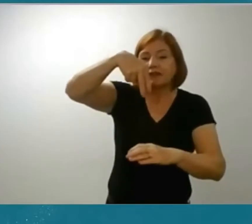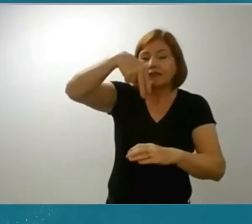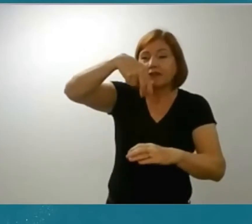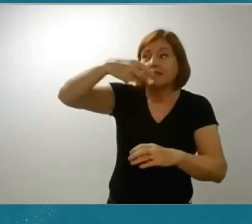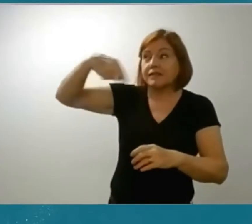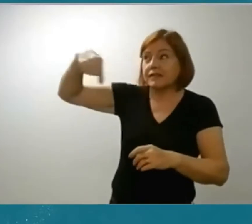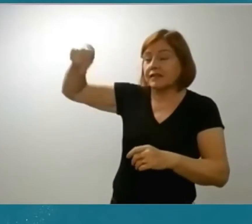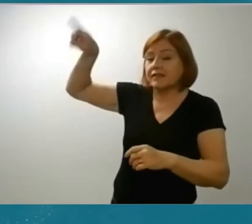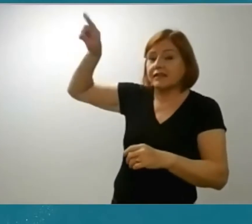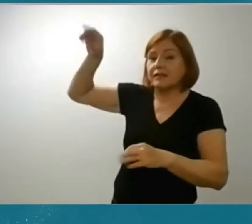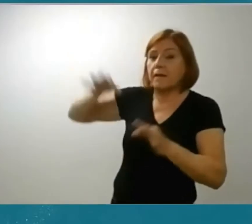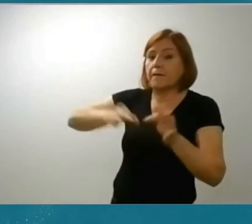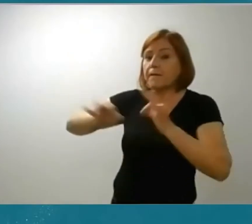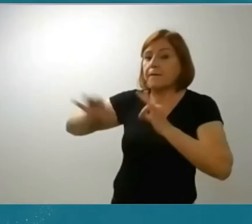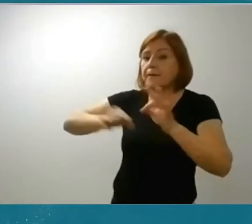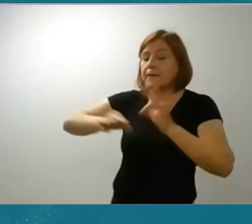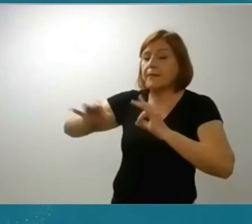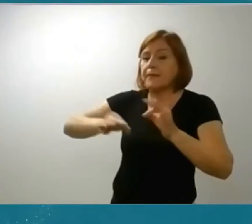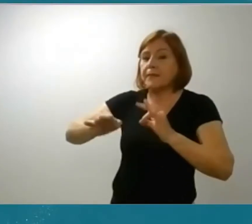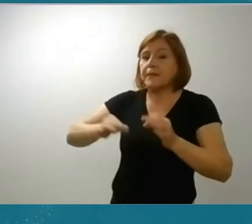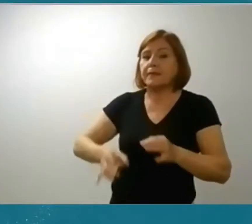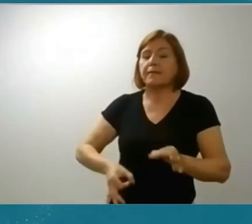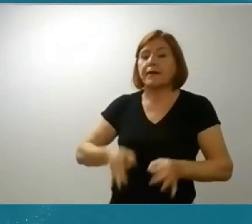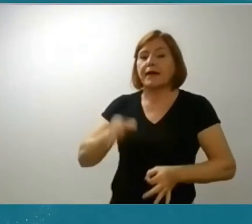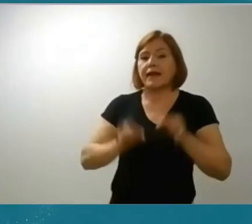terminar? Irmãos, Deus hoje,